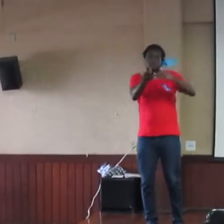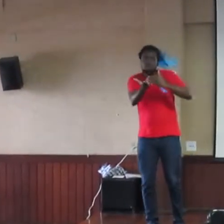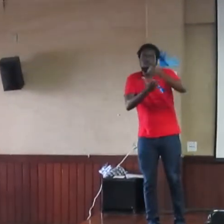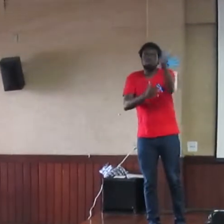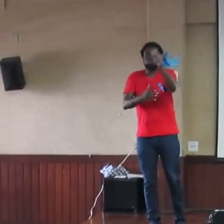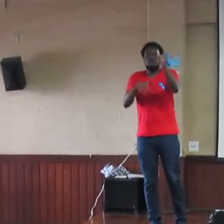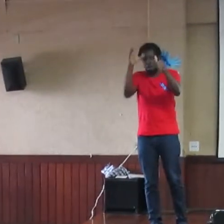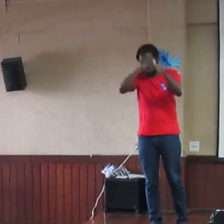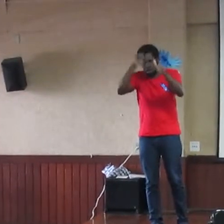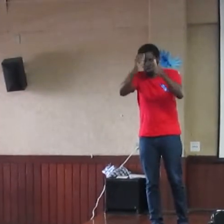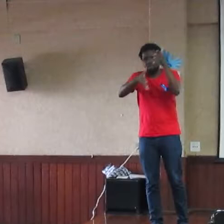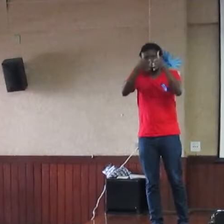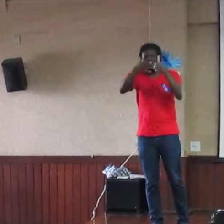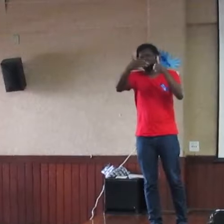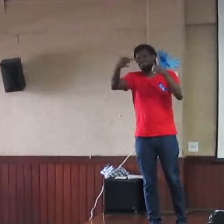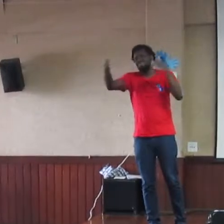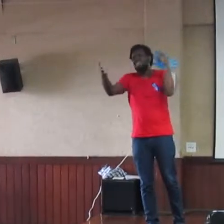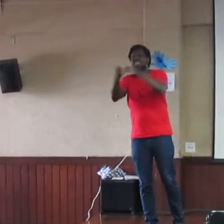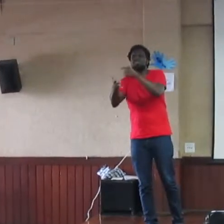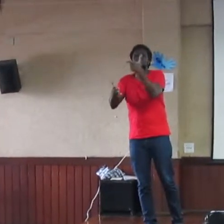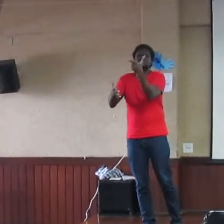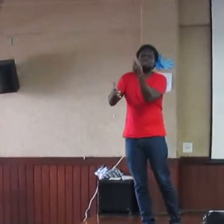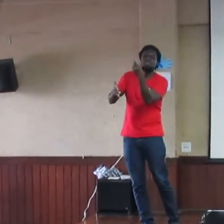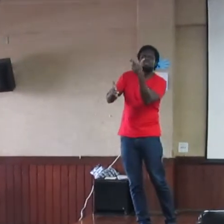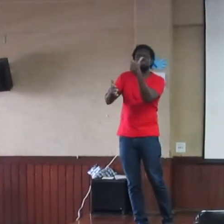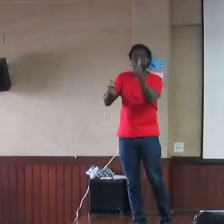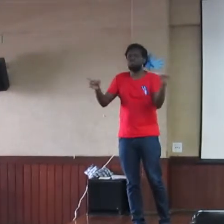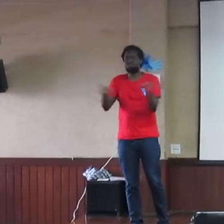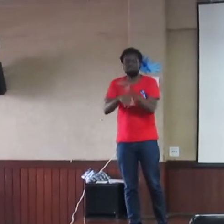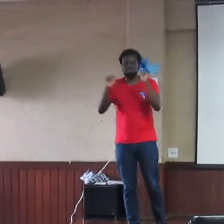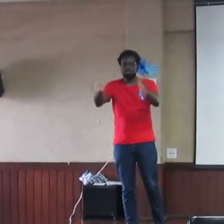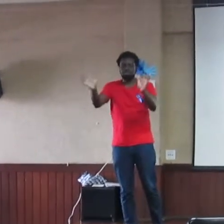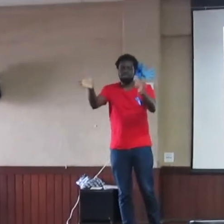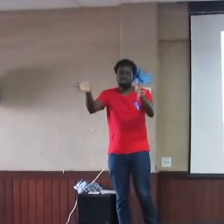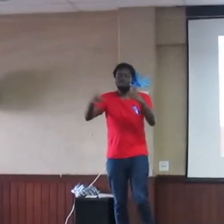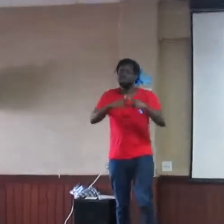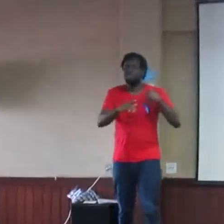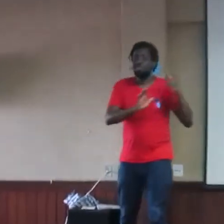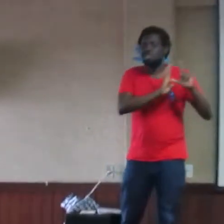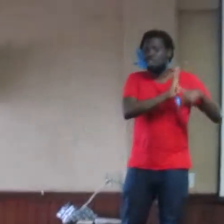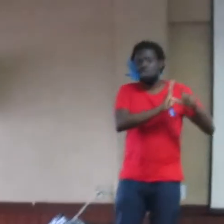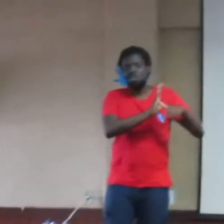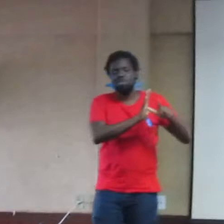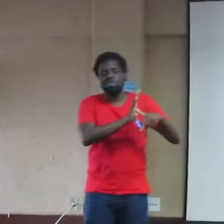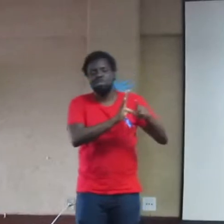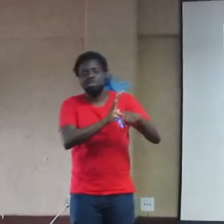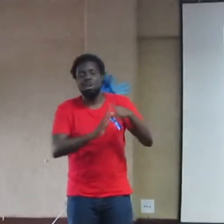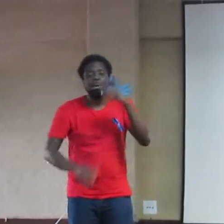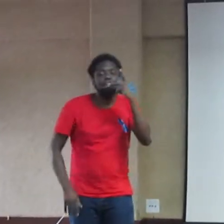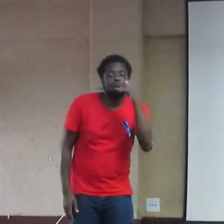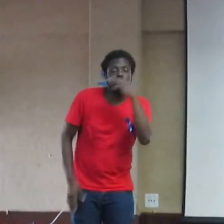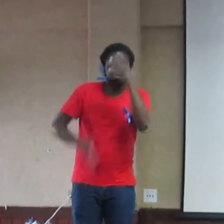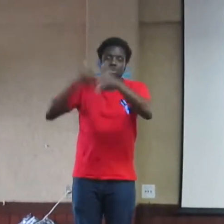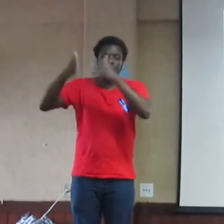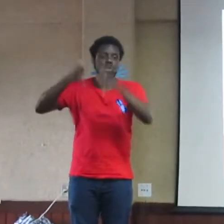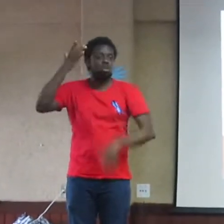9 até 10, eu ficava em outras escolas, e com 11, 12 anos eu estava já